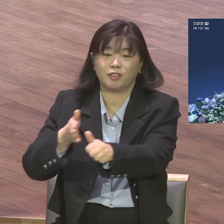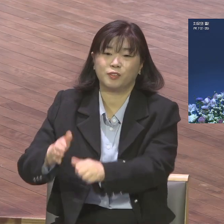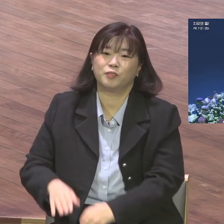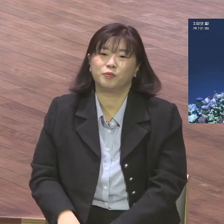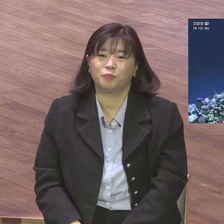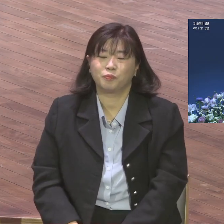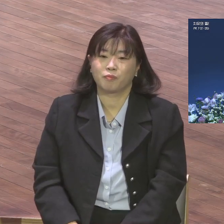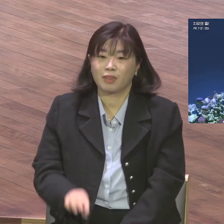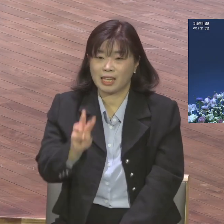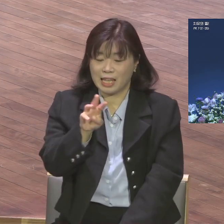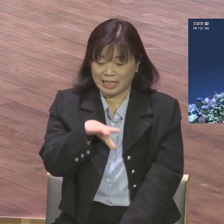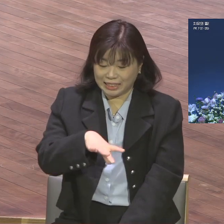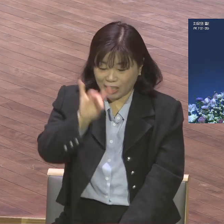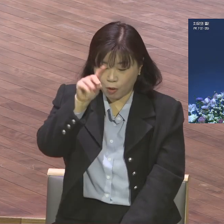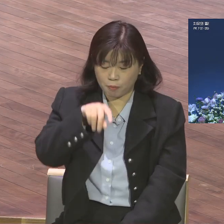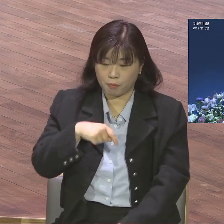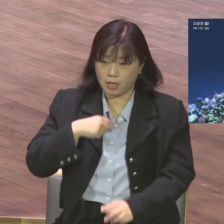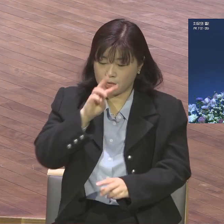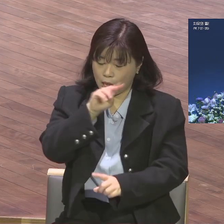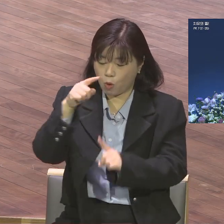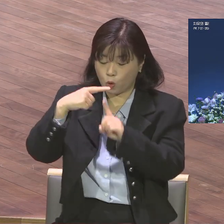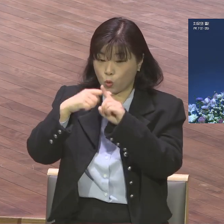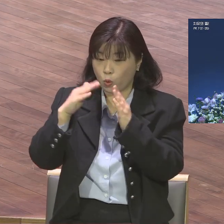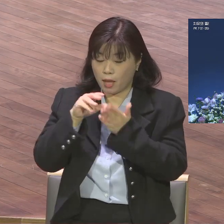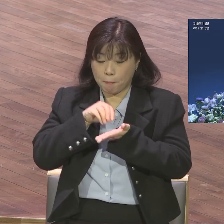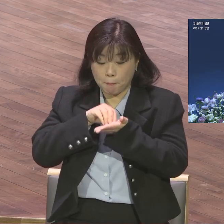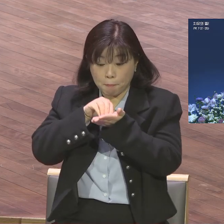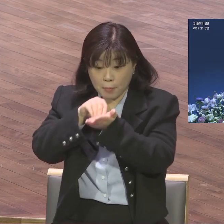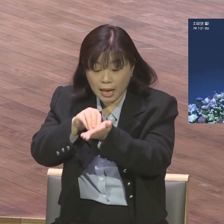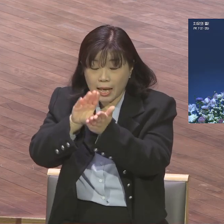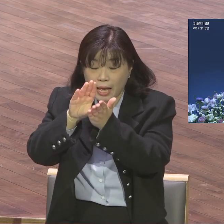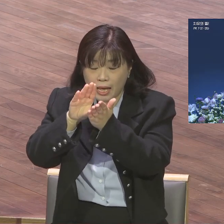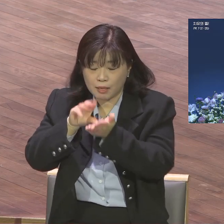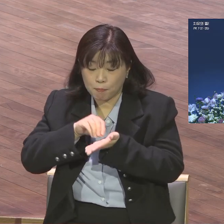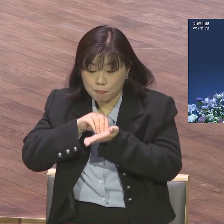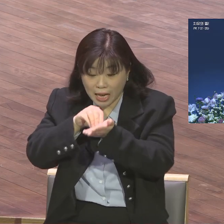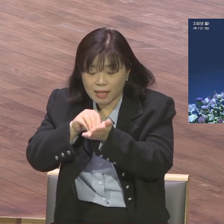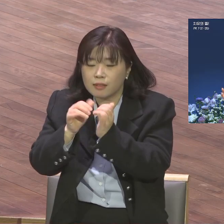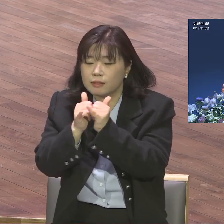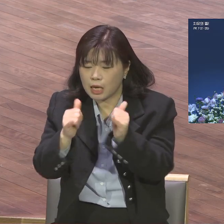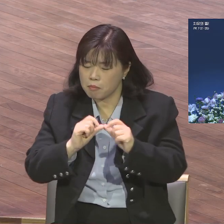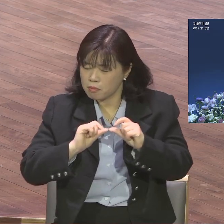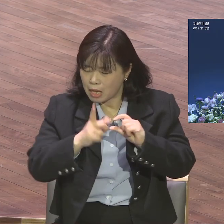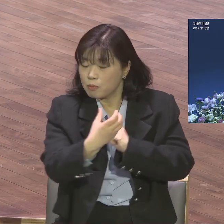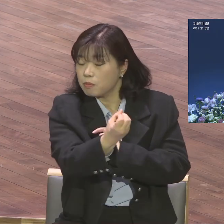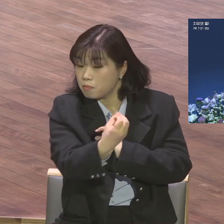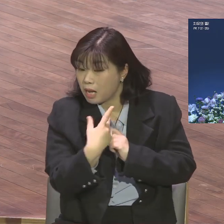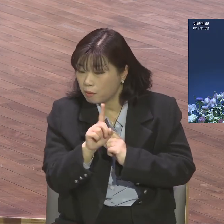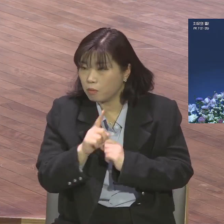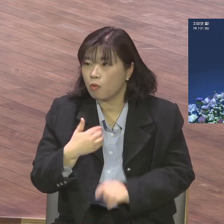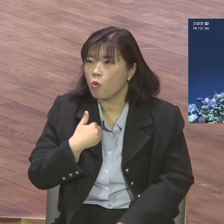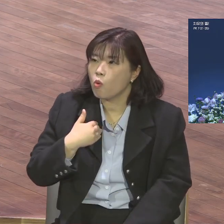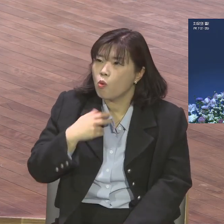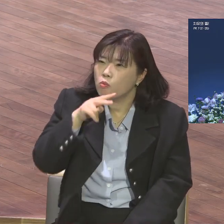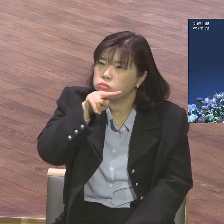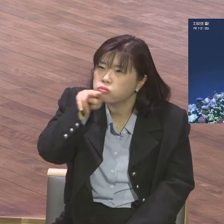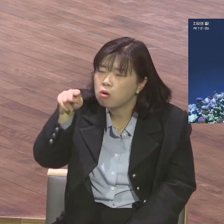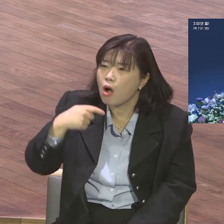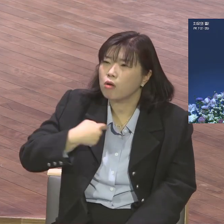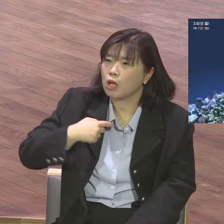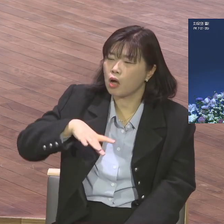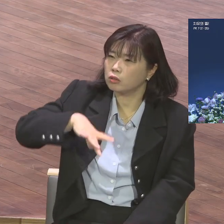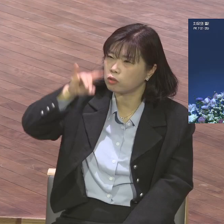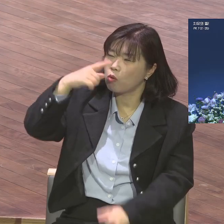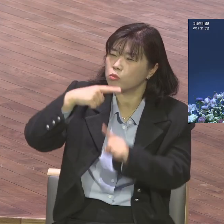와봤더니 어떻게 교회가 꺼락 웅장하고 뭐가 웅장한지 모르겠어요. 웅장하고 교인들의 표정이 왜